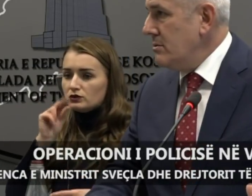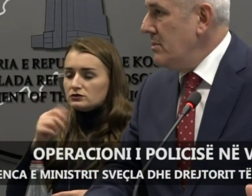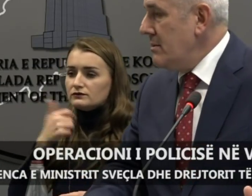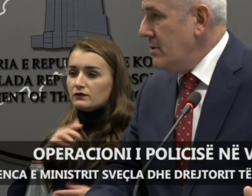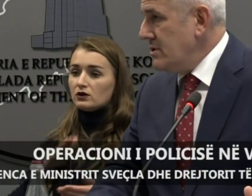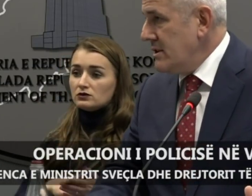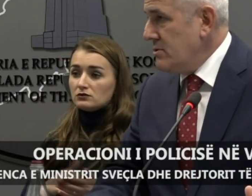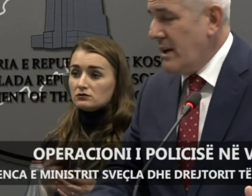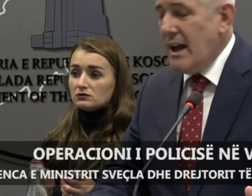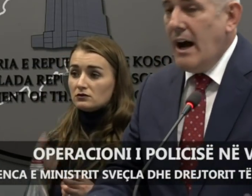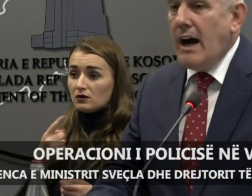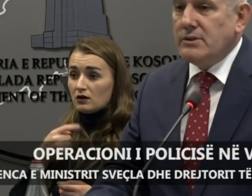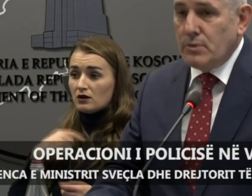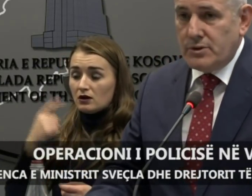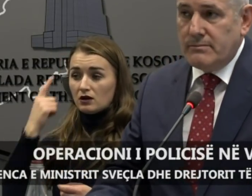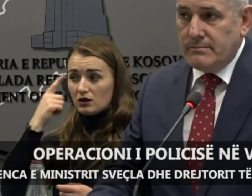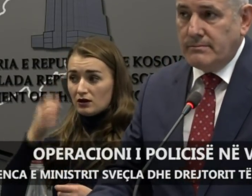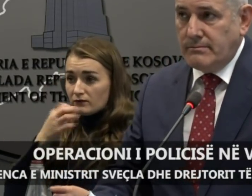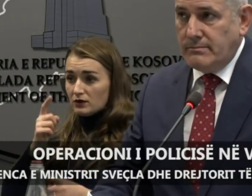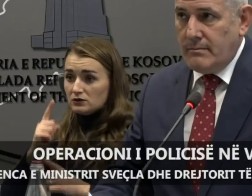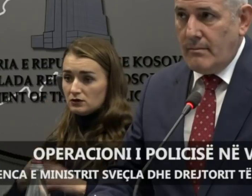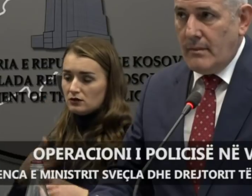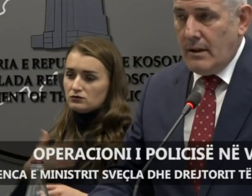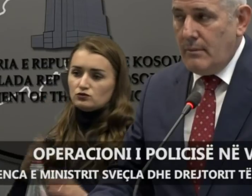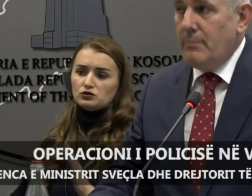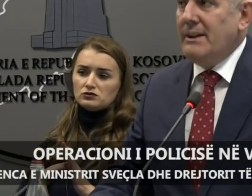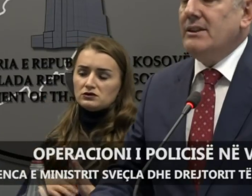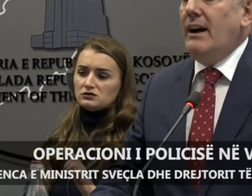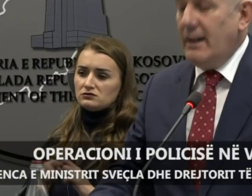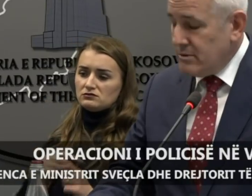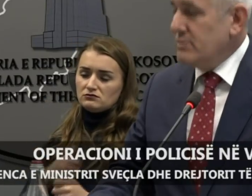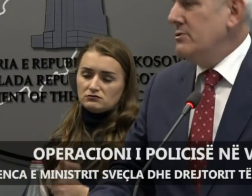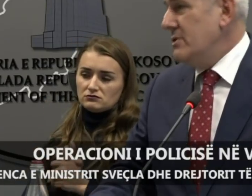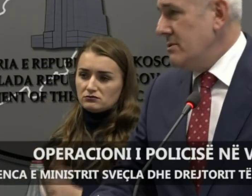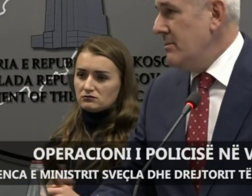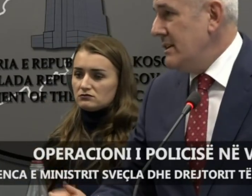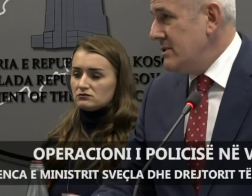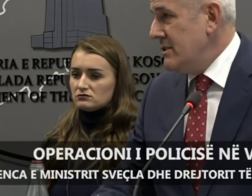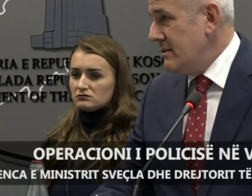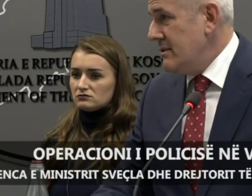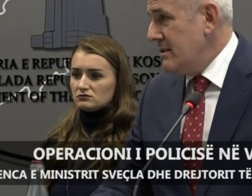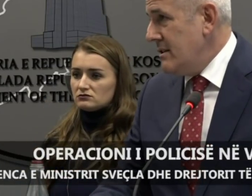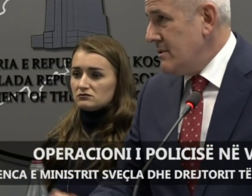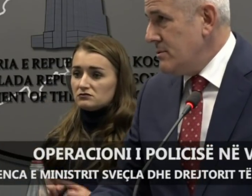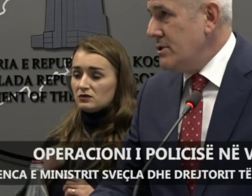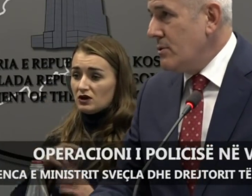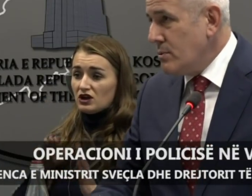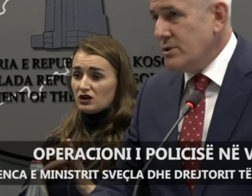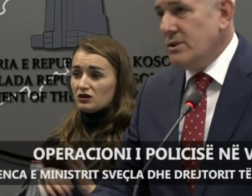ashtu, të mirën masat ligjore. Askush, ama bashkë, askush nuk është në bi ligjën.